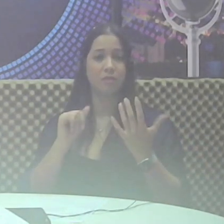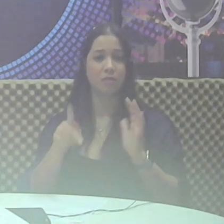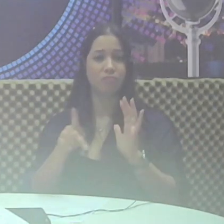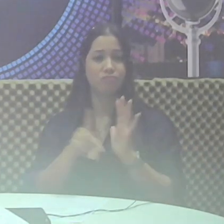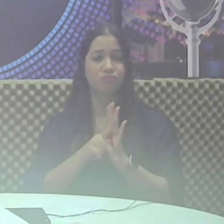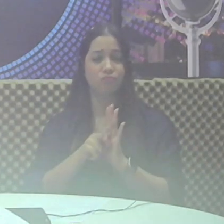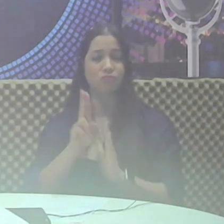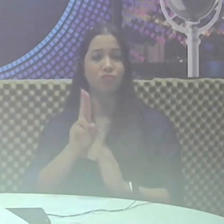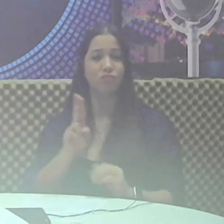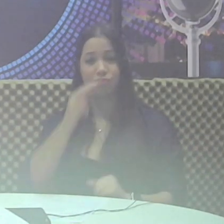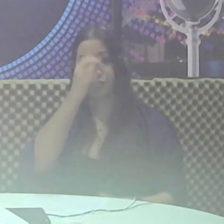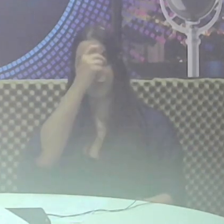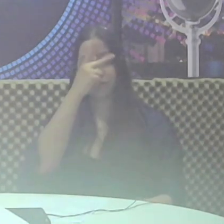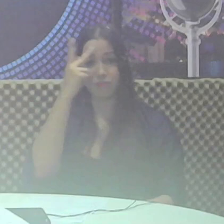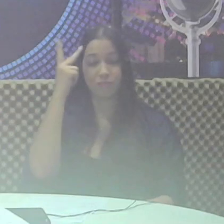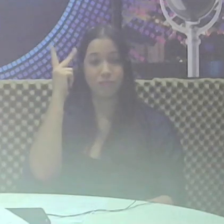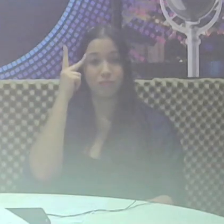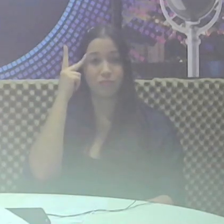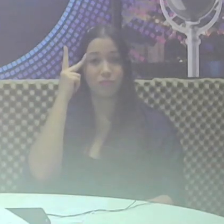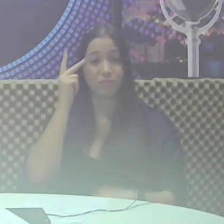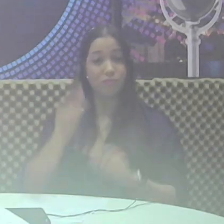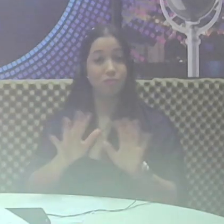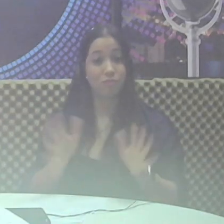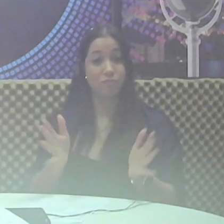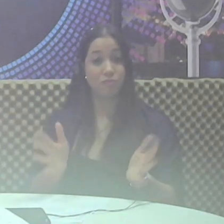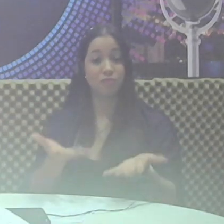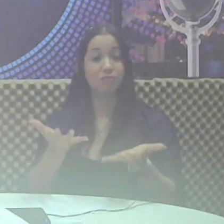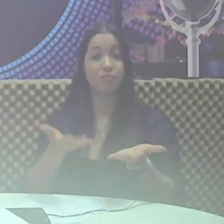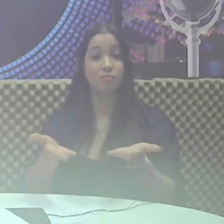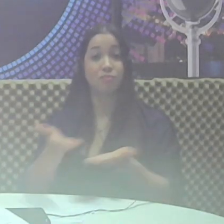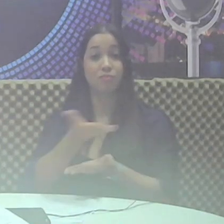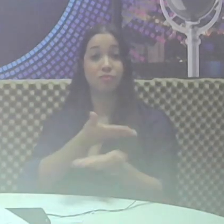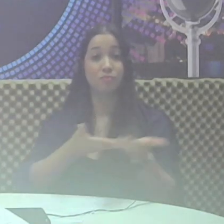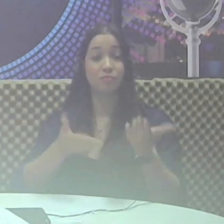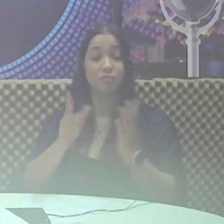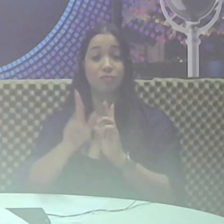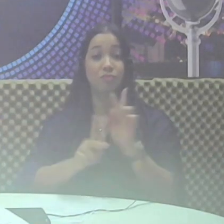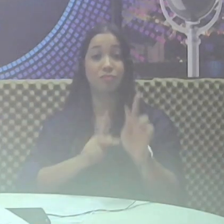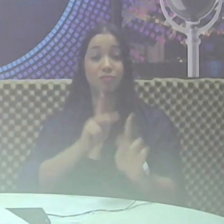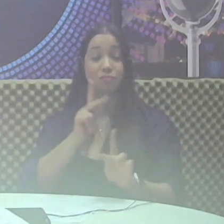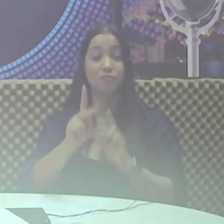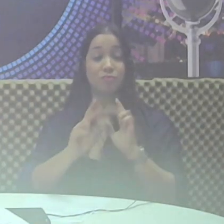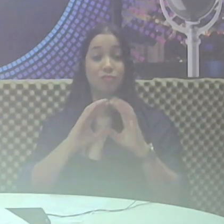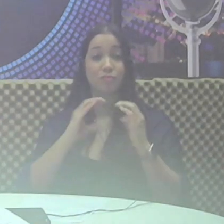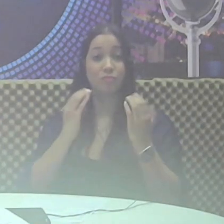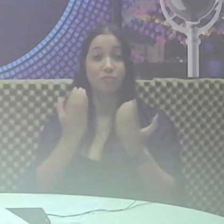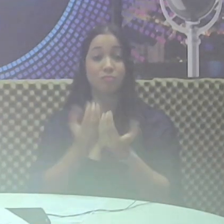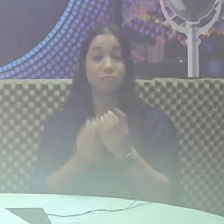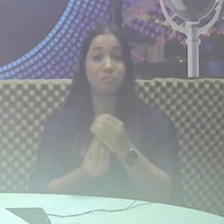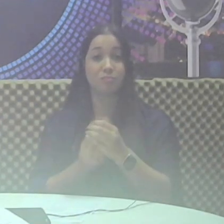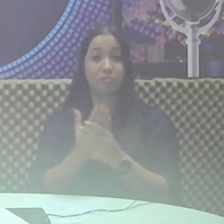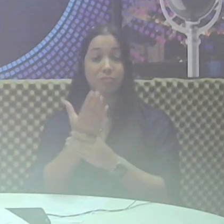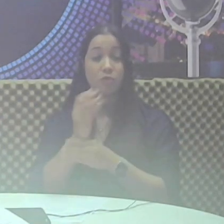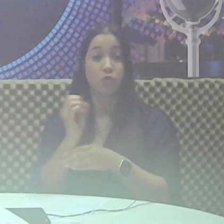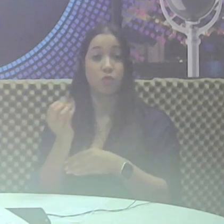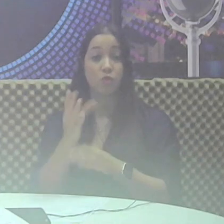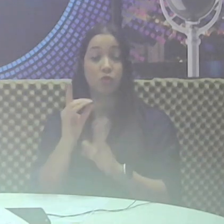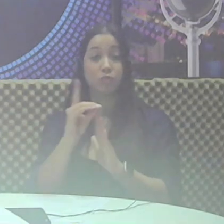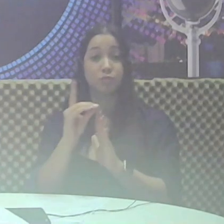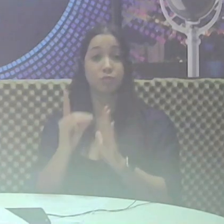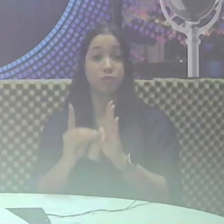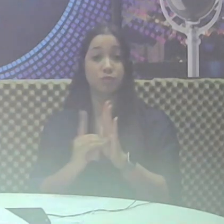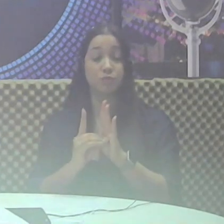pela Prefeitura para estimular o envolvimento da população na elaboração do novo plano